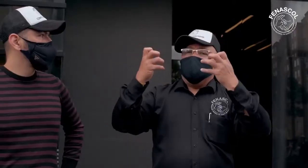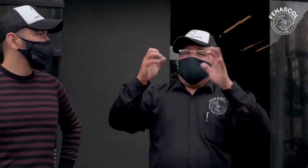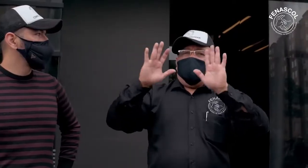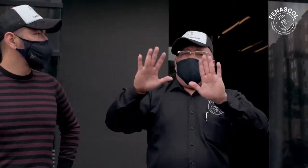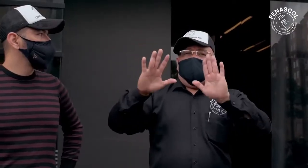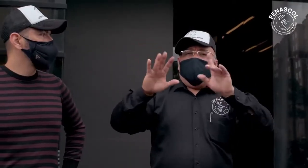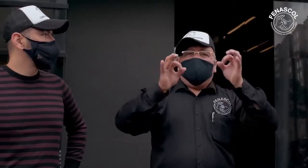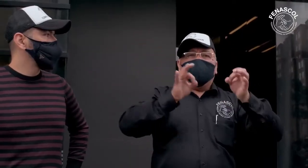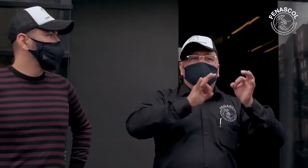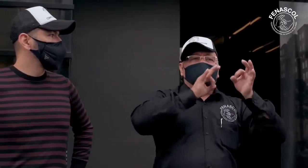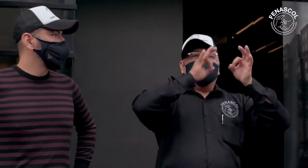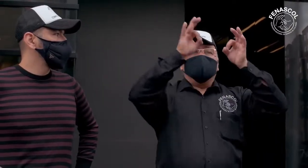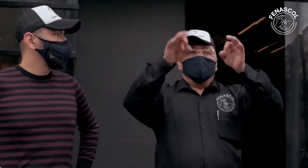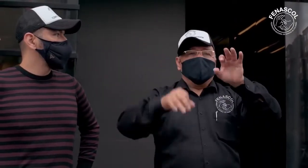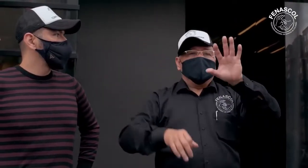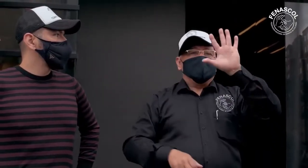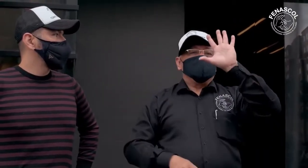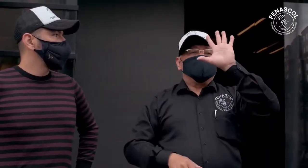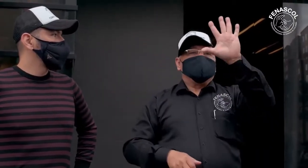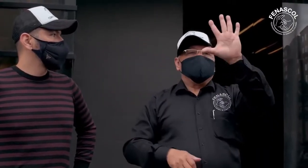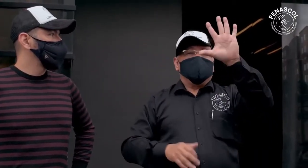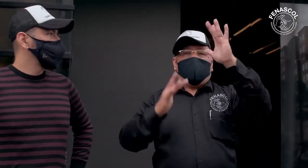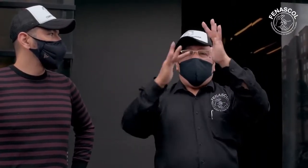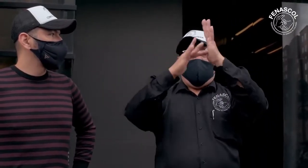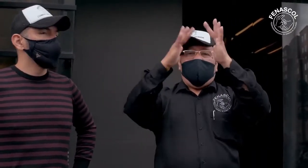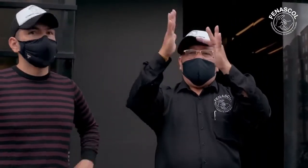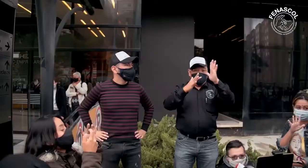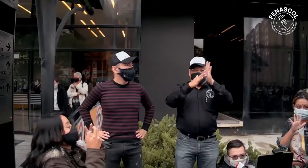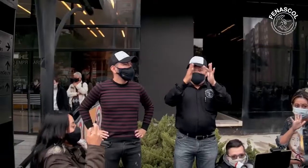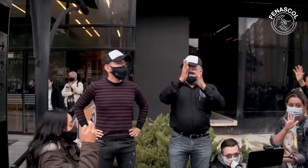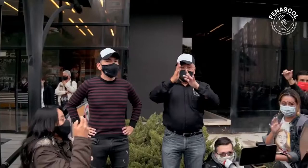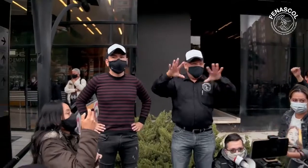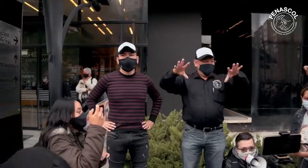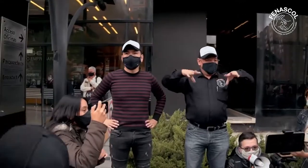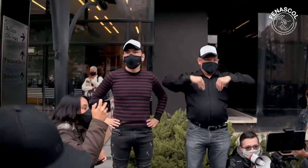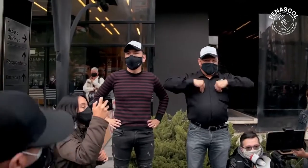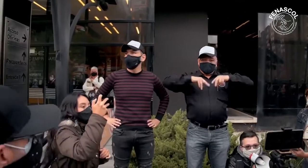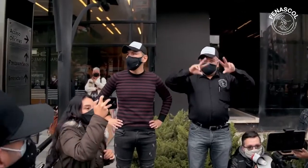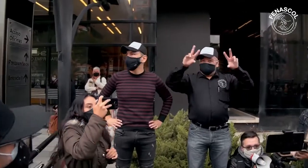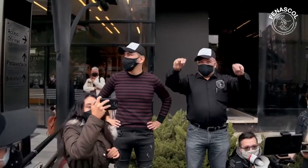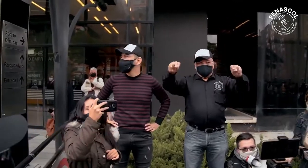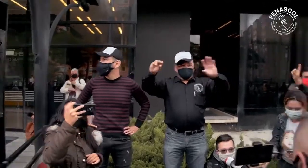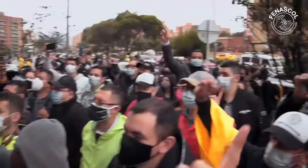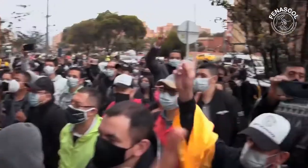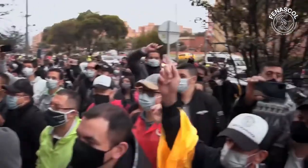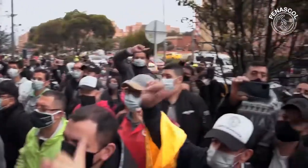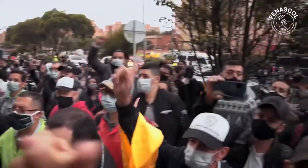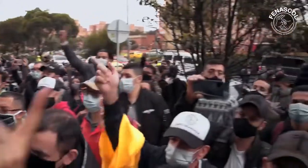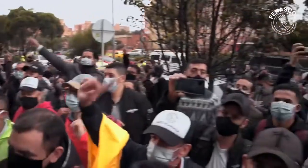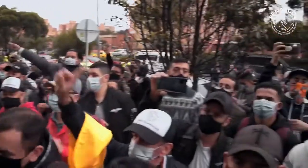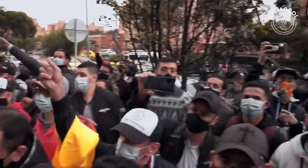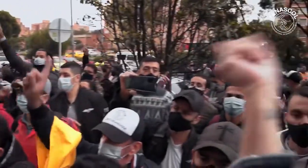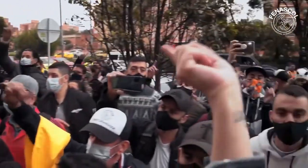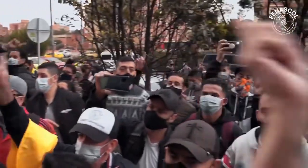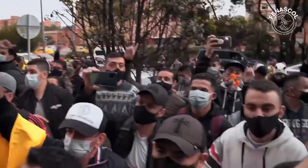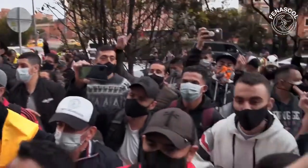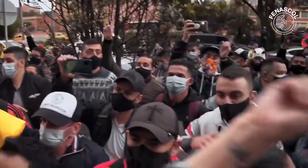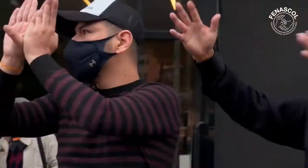Quieren hacernos esperar hasta el 5 de abril y no lo vamos a aceptar. Cerramos el